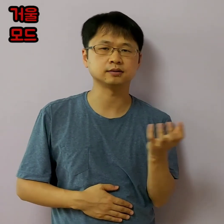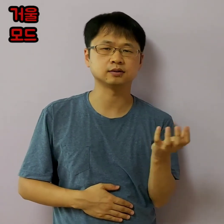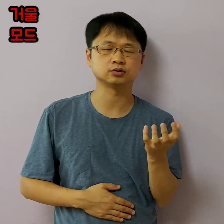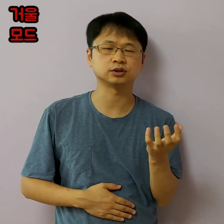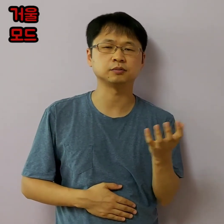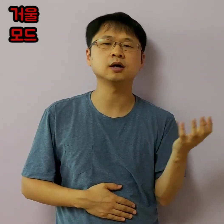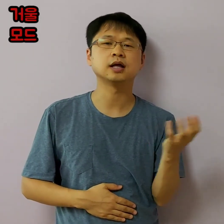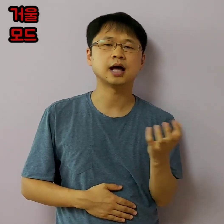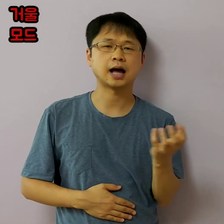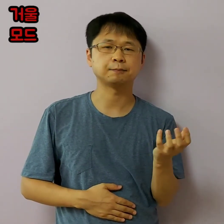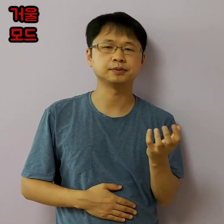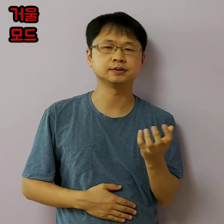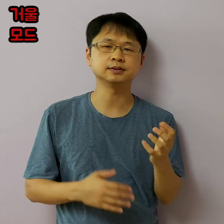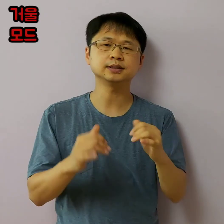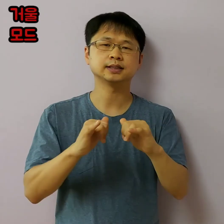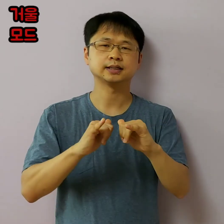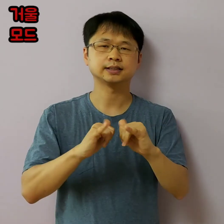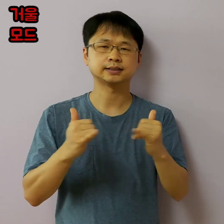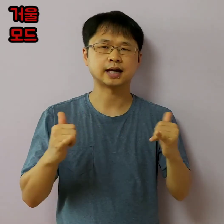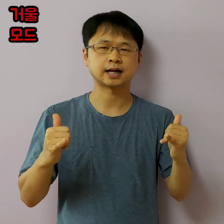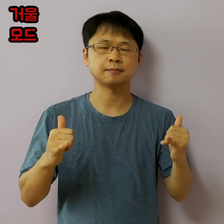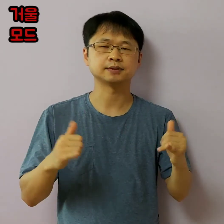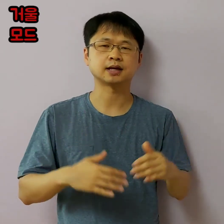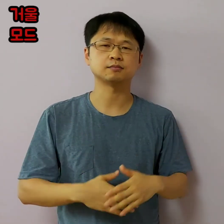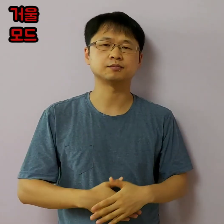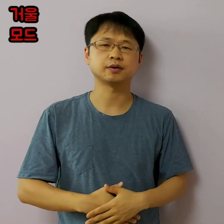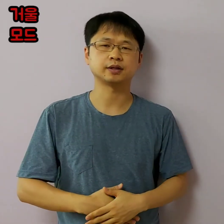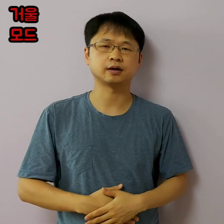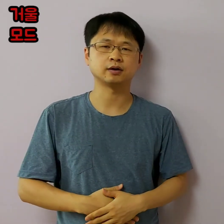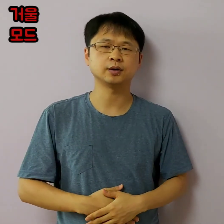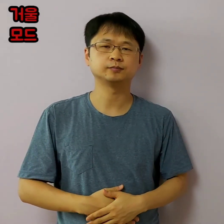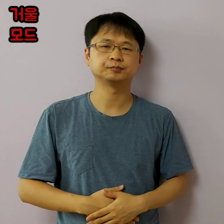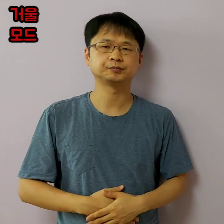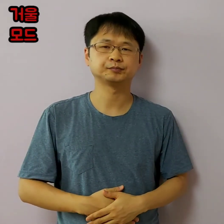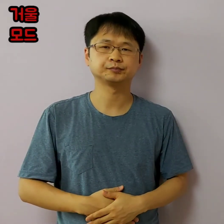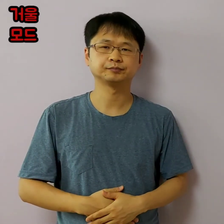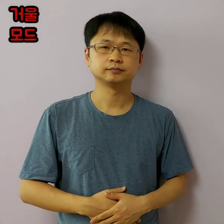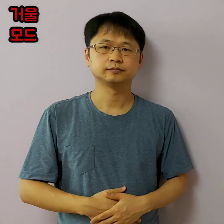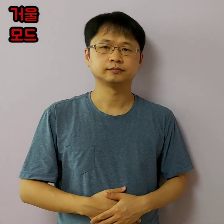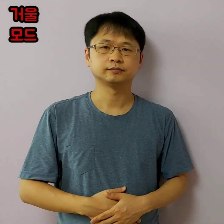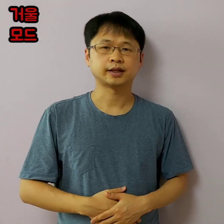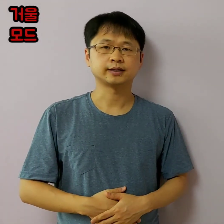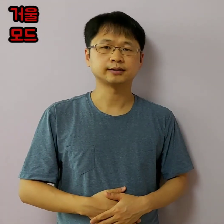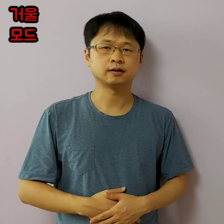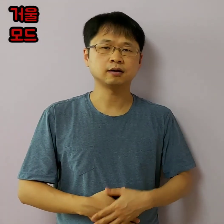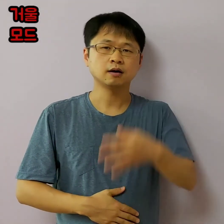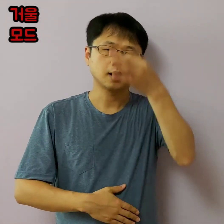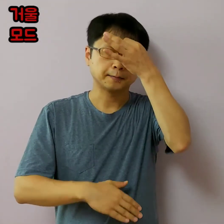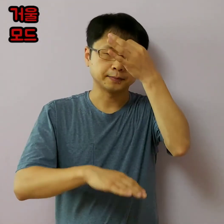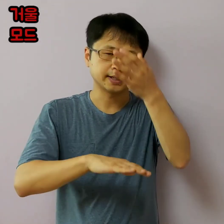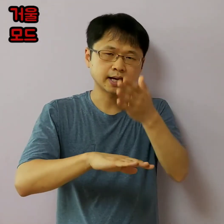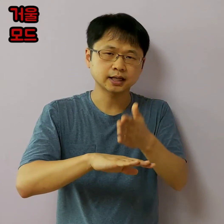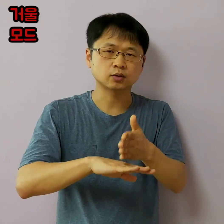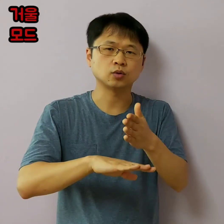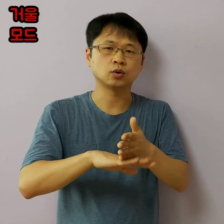흔들어 주시면 아픈 사람은 배웠네요. 네, 그래서